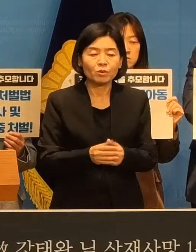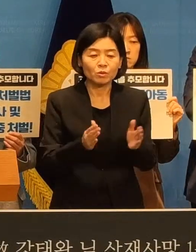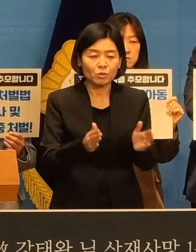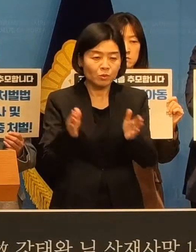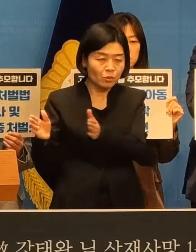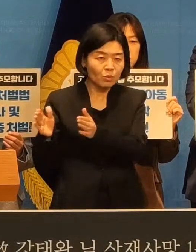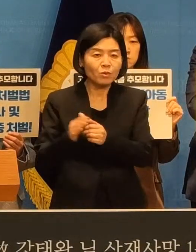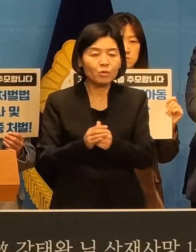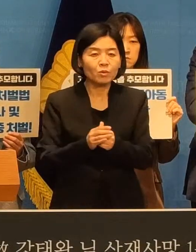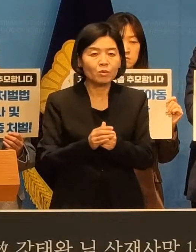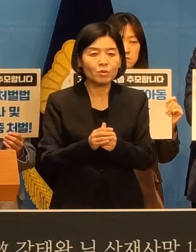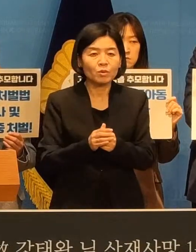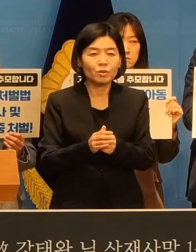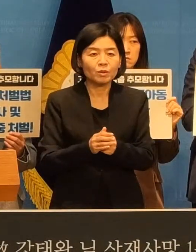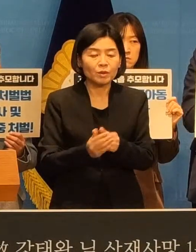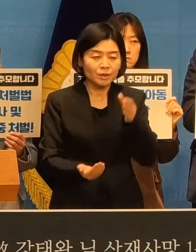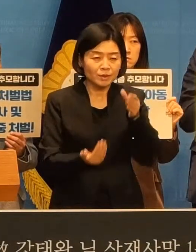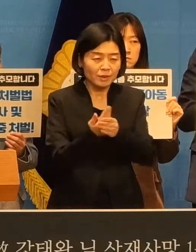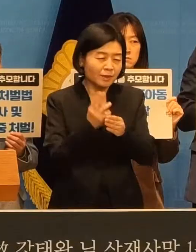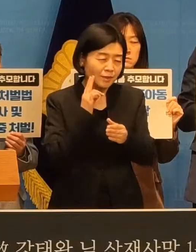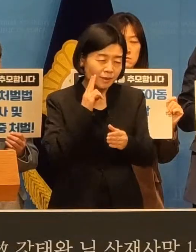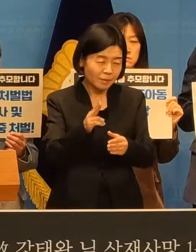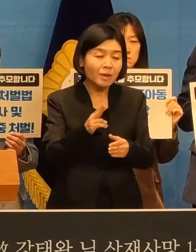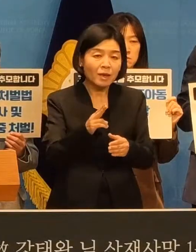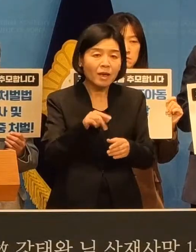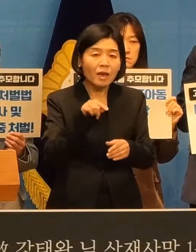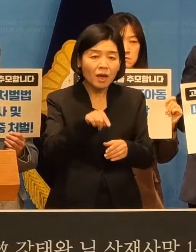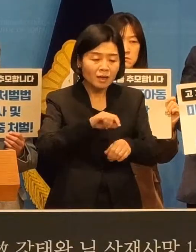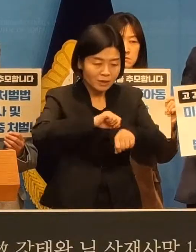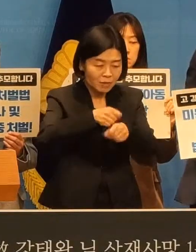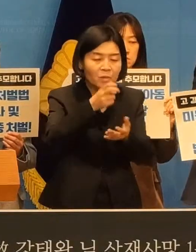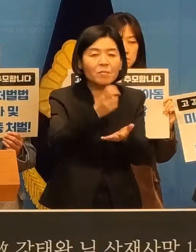관련해 민변노동위원회 최정규 변호사님의 말씀을